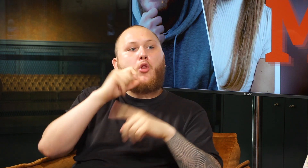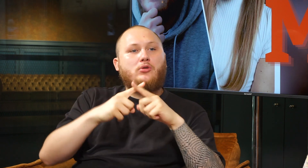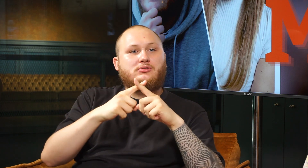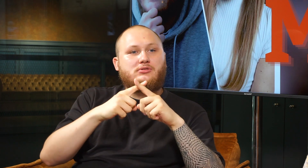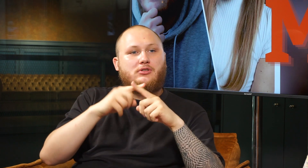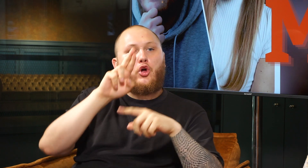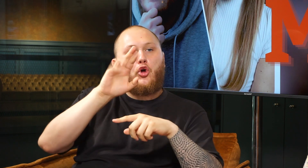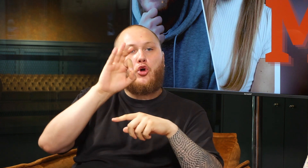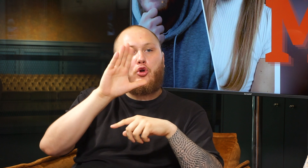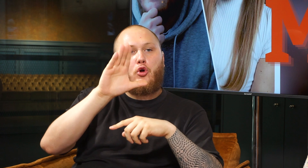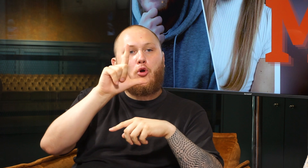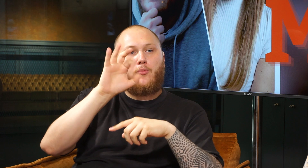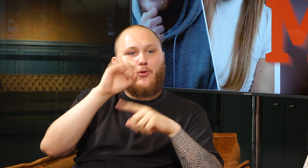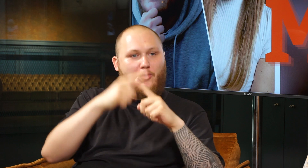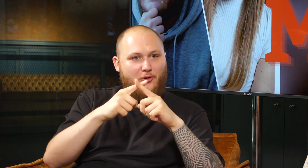organizatorem